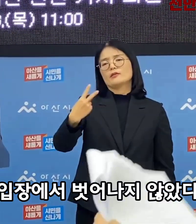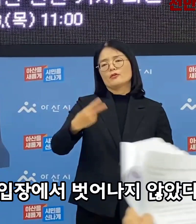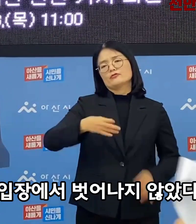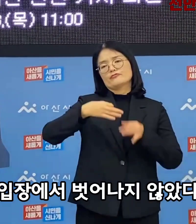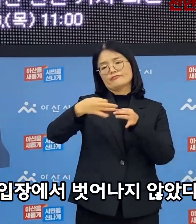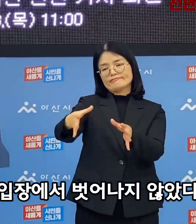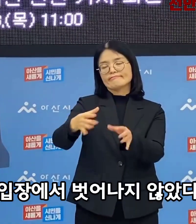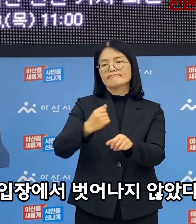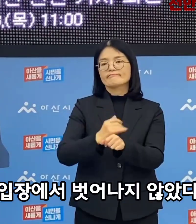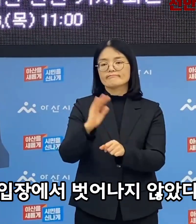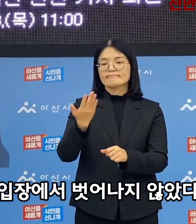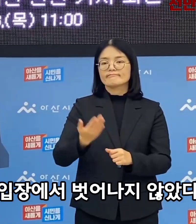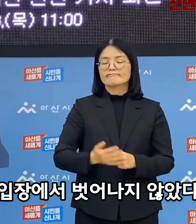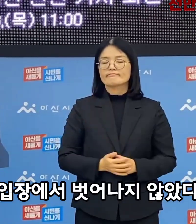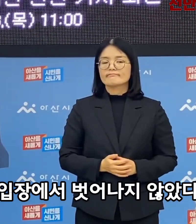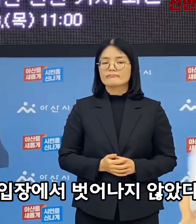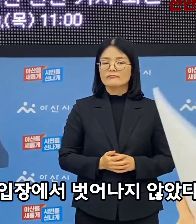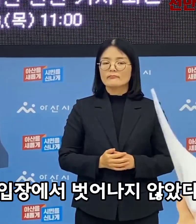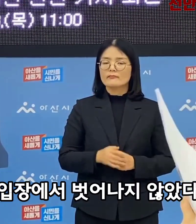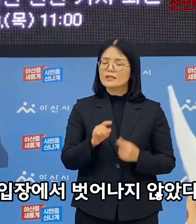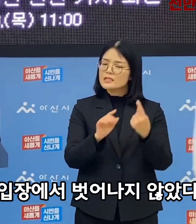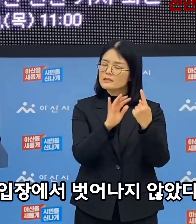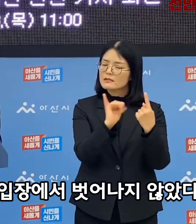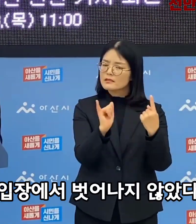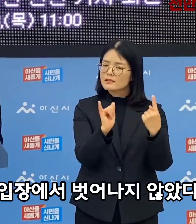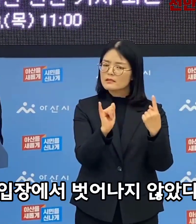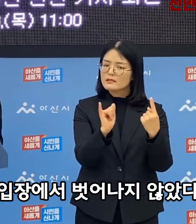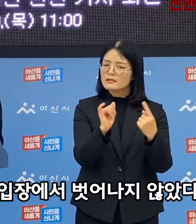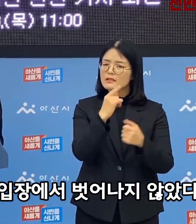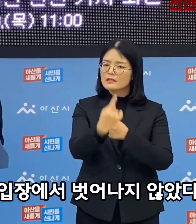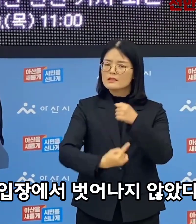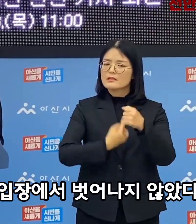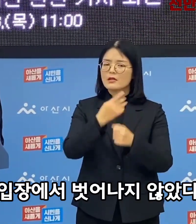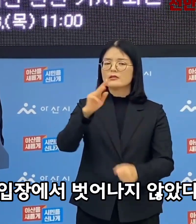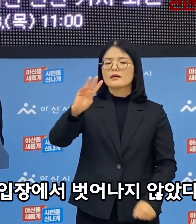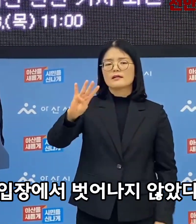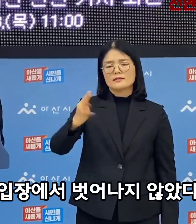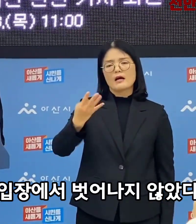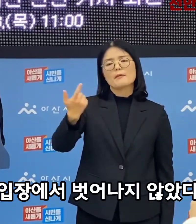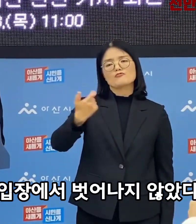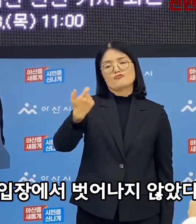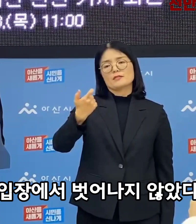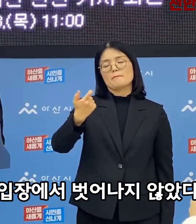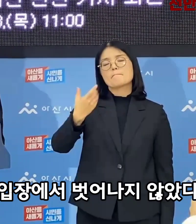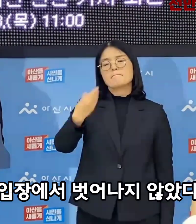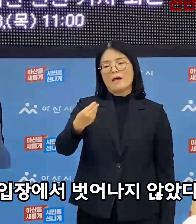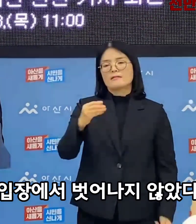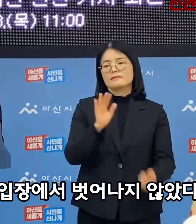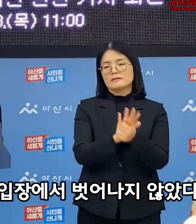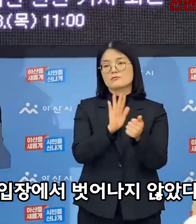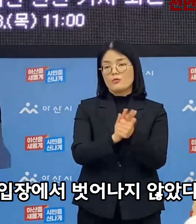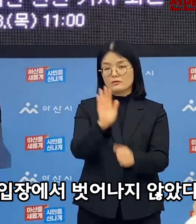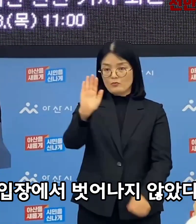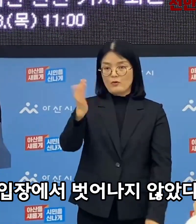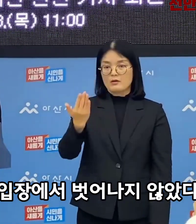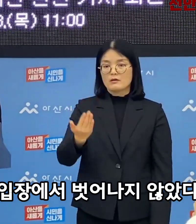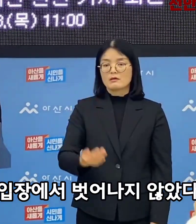2천 원을 투입합니다. 이는 1인당 연간 460만 원 지원에